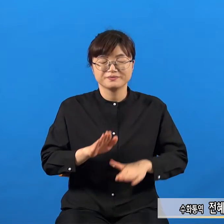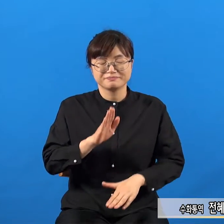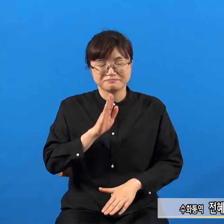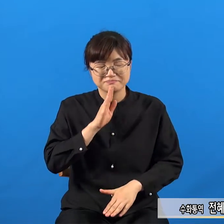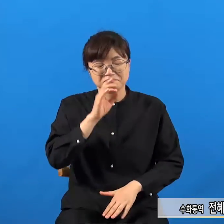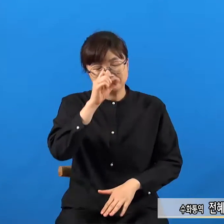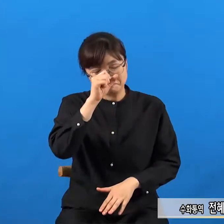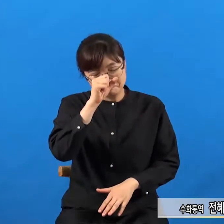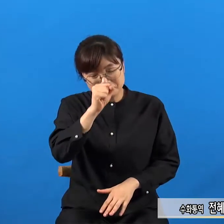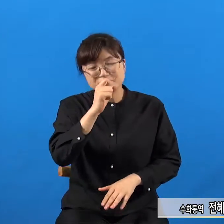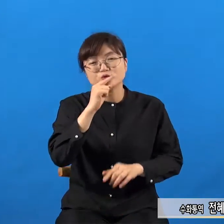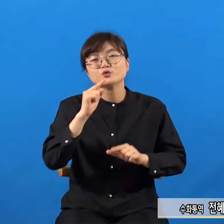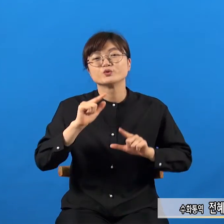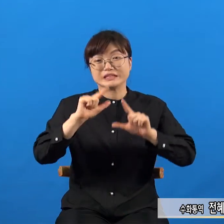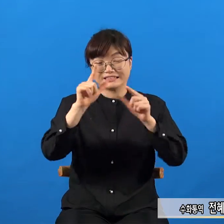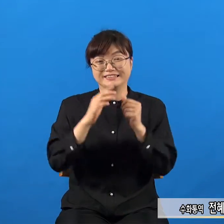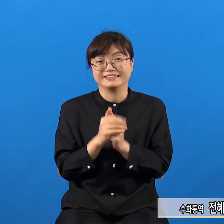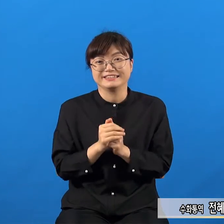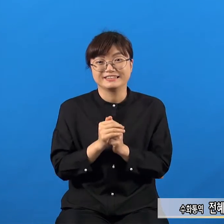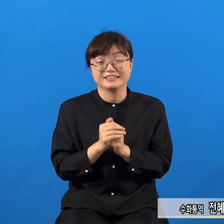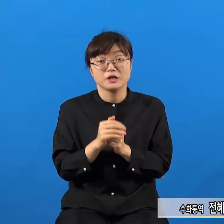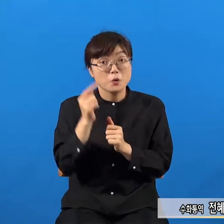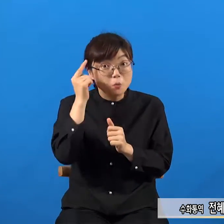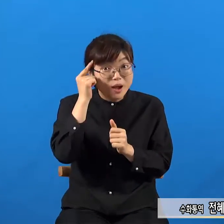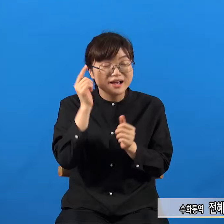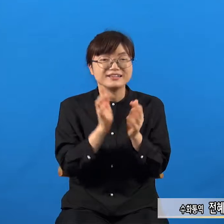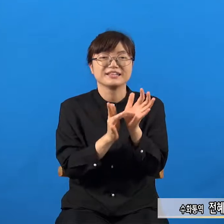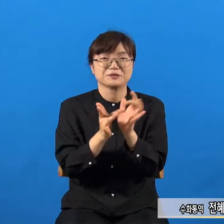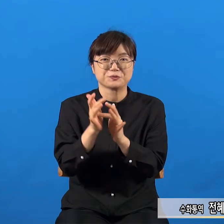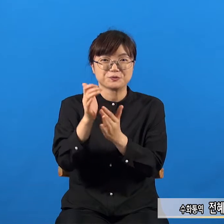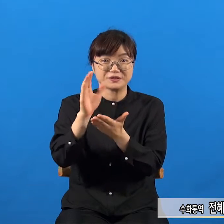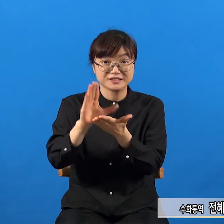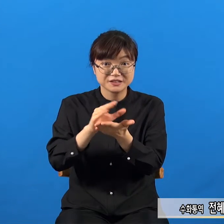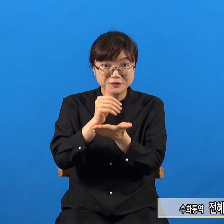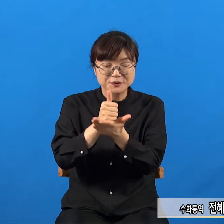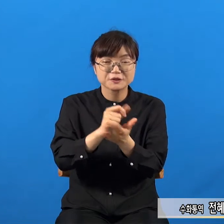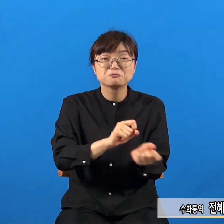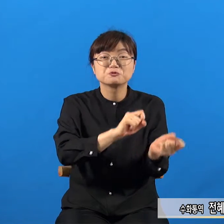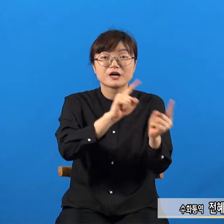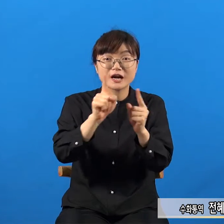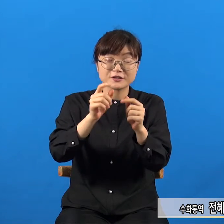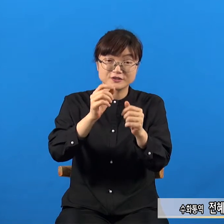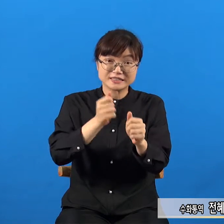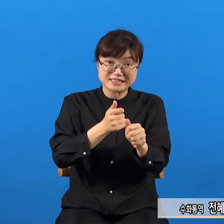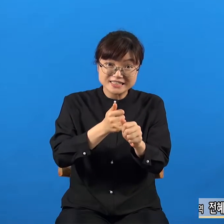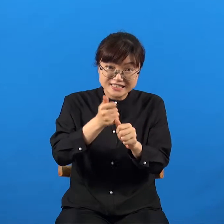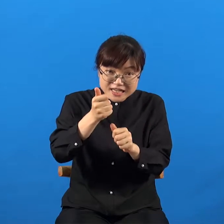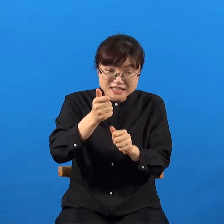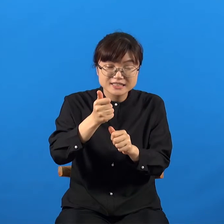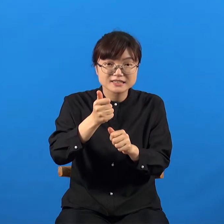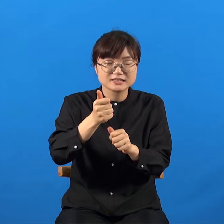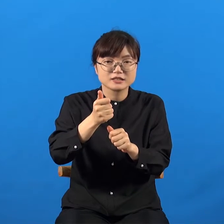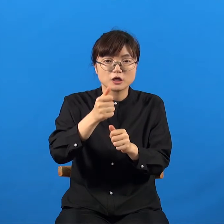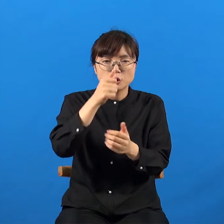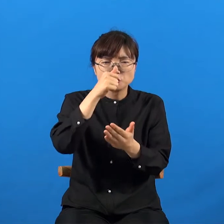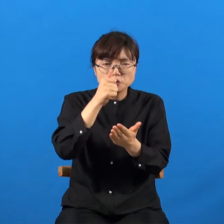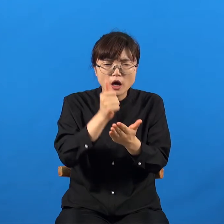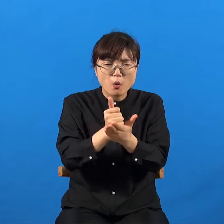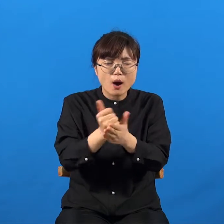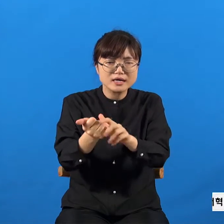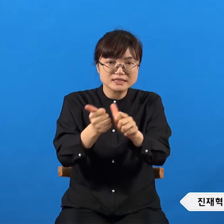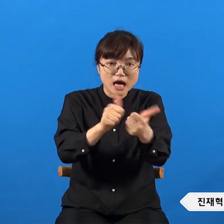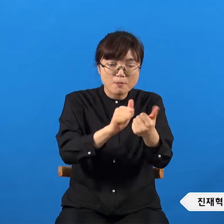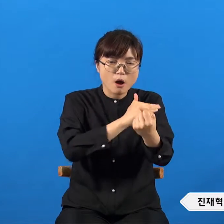오늘은 참 좋은 주일입니다. 예수 그리스도께서 부활하시고 승리하신 죄와